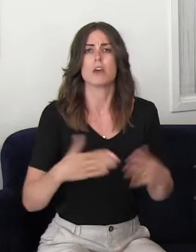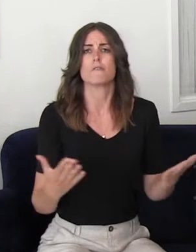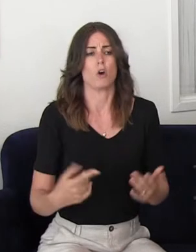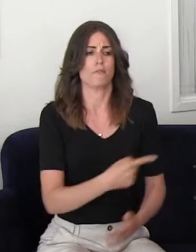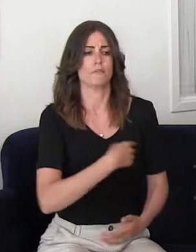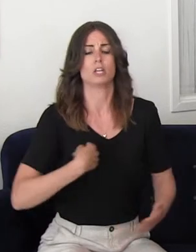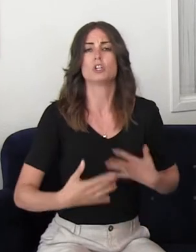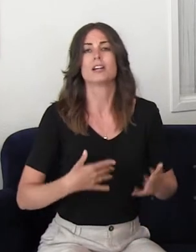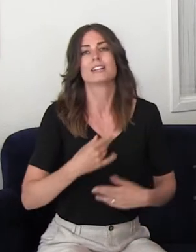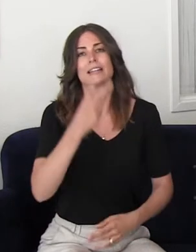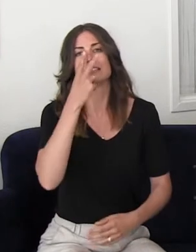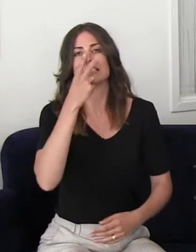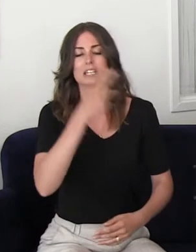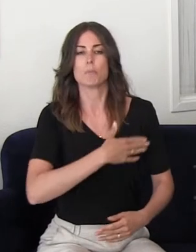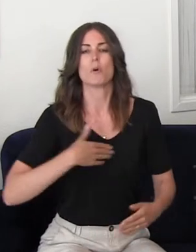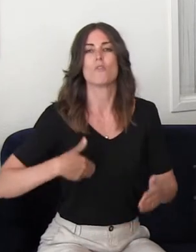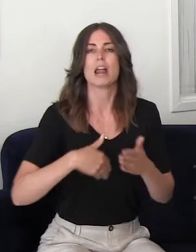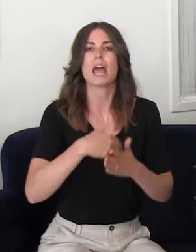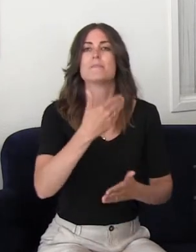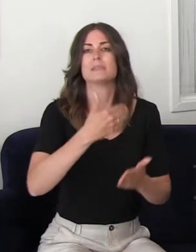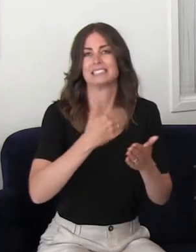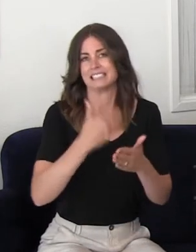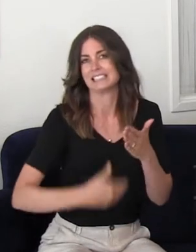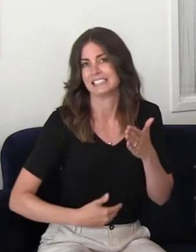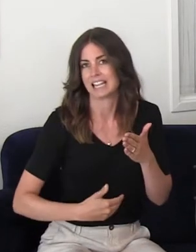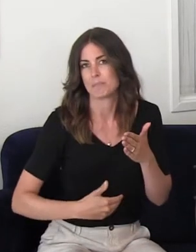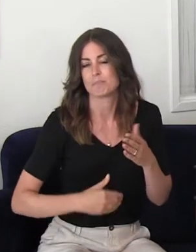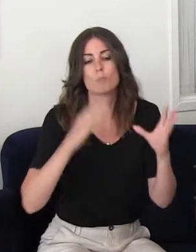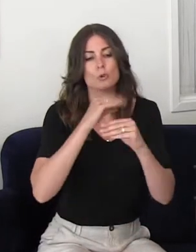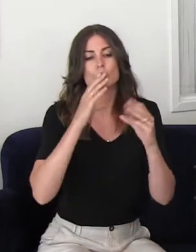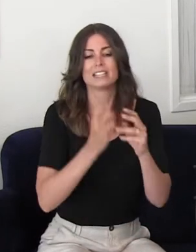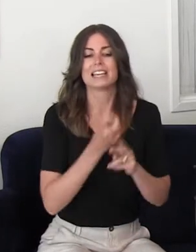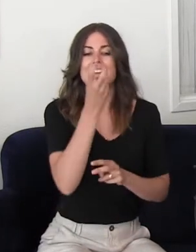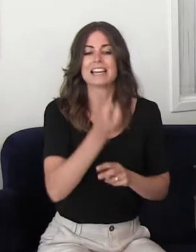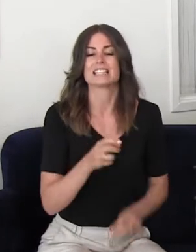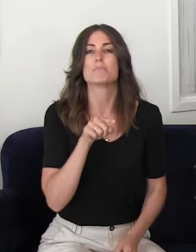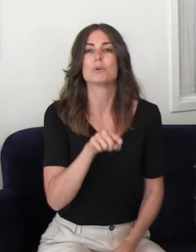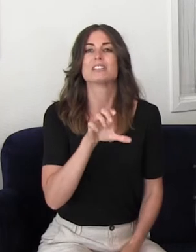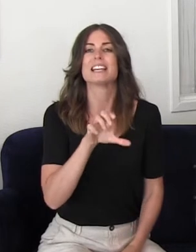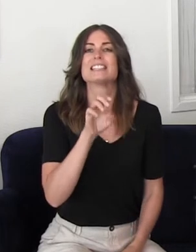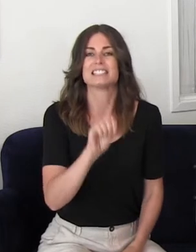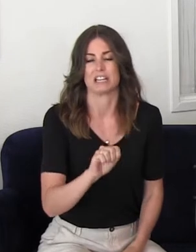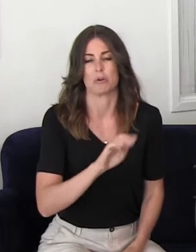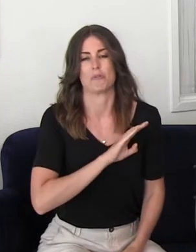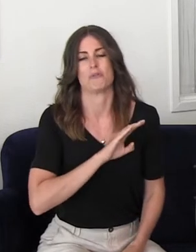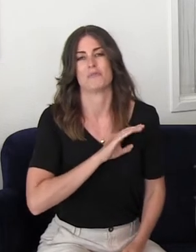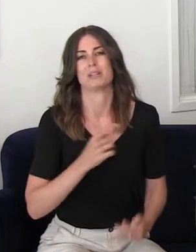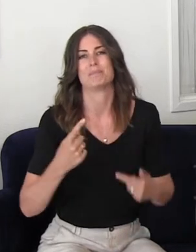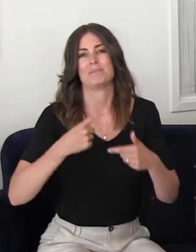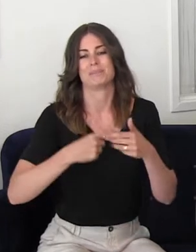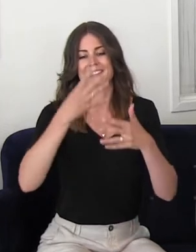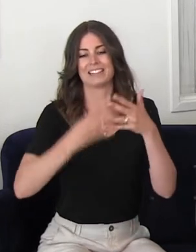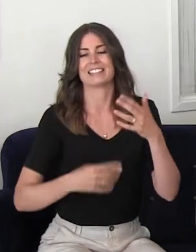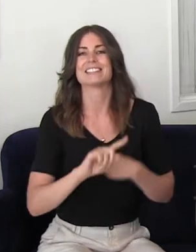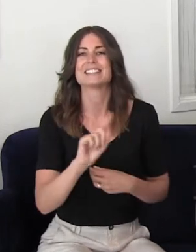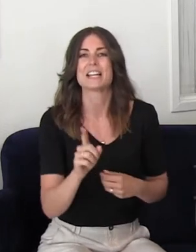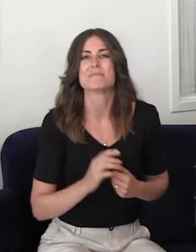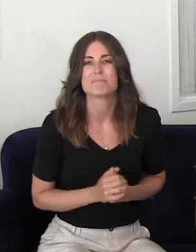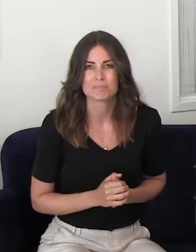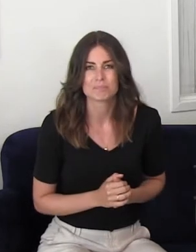så kan ni titta på hemsidan sen. Den heter musikresan.se och det kommer att finnas med i eftertexterna sen till videon.